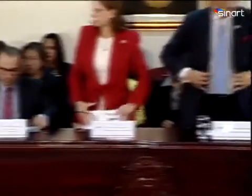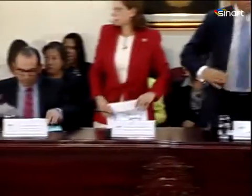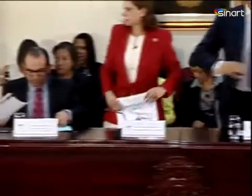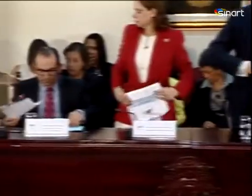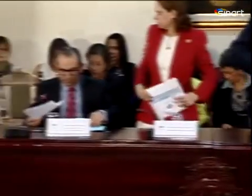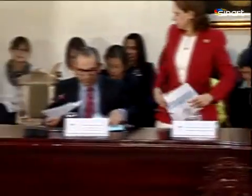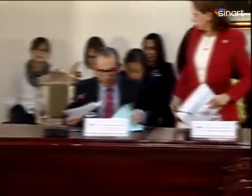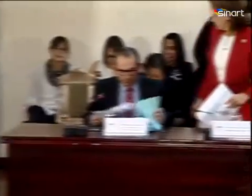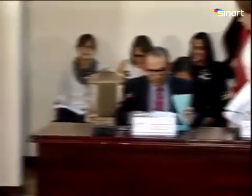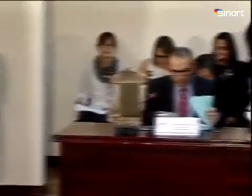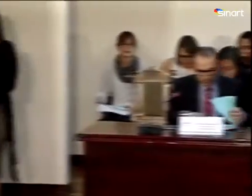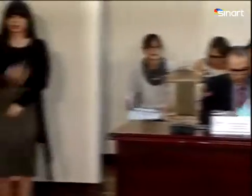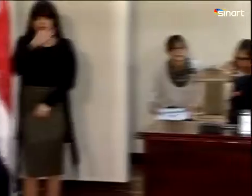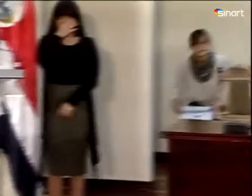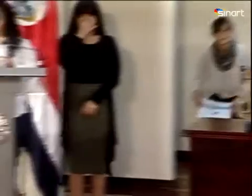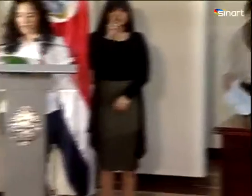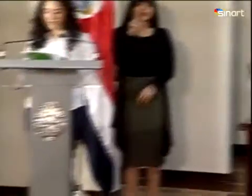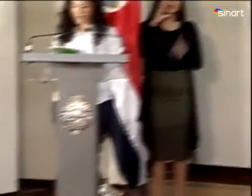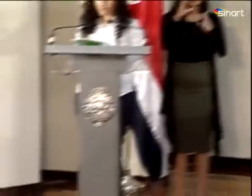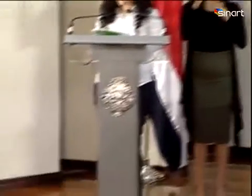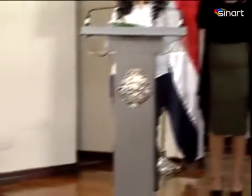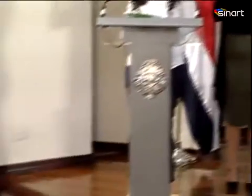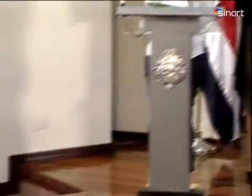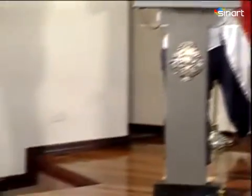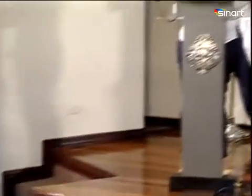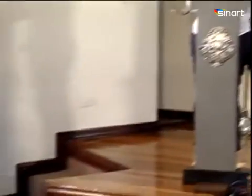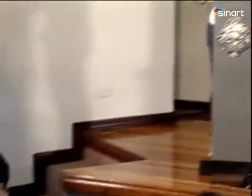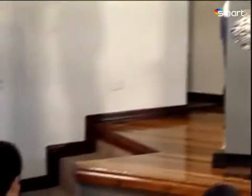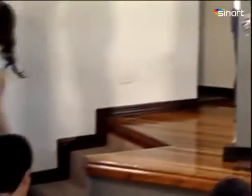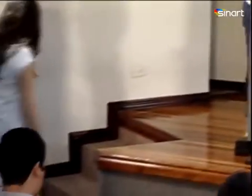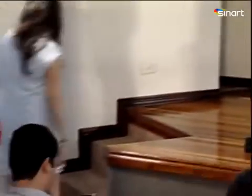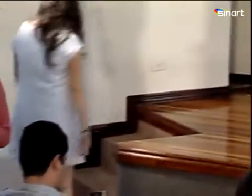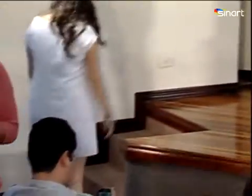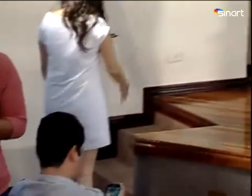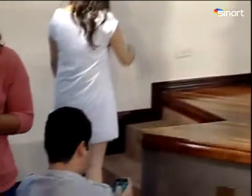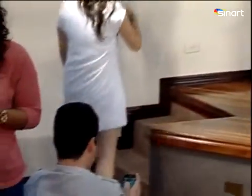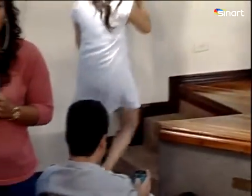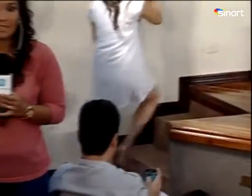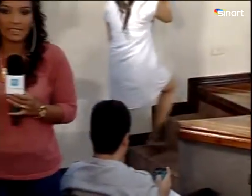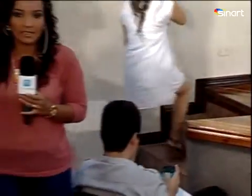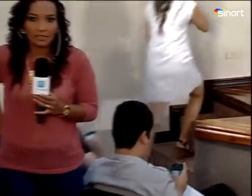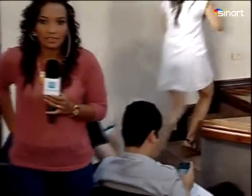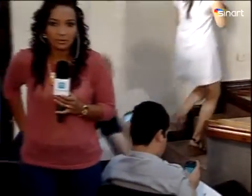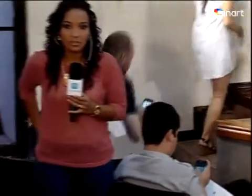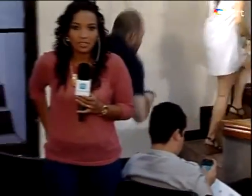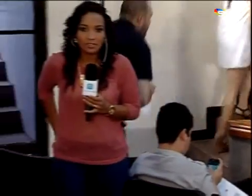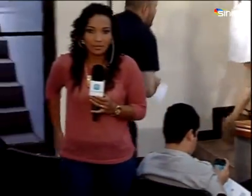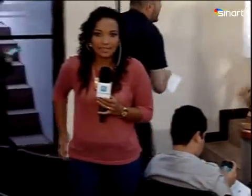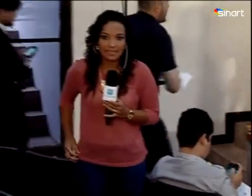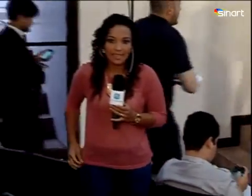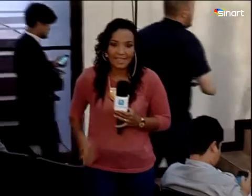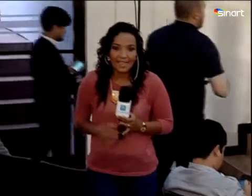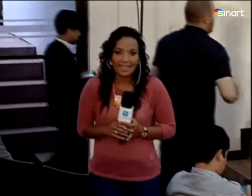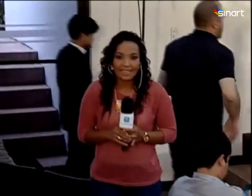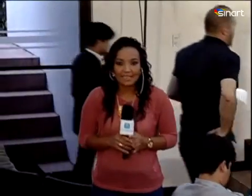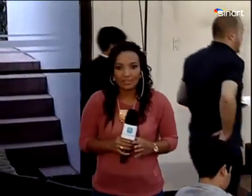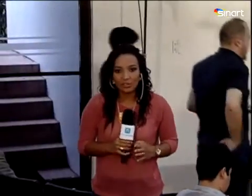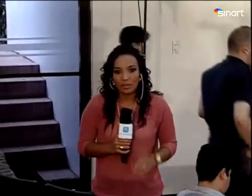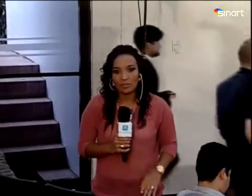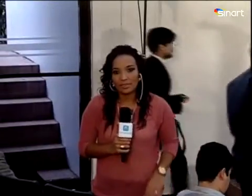la tarde estaremos atendiendo a la audiencia. De esta convocada por forma finaliza la conferencia de prensa donde el presidente Luis Guillermo Solís presenta